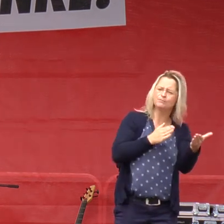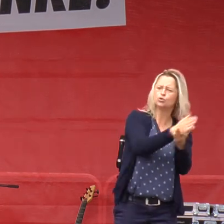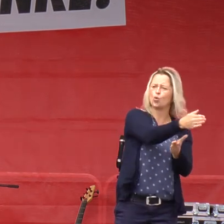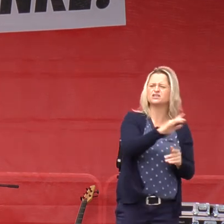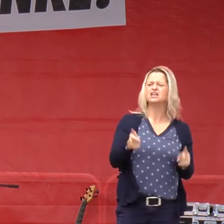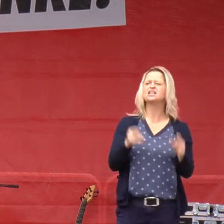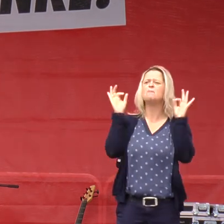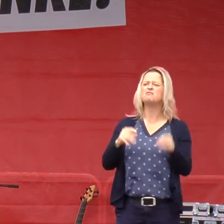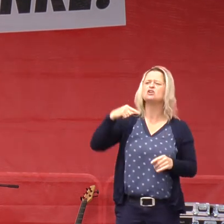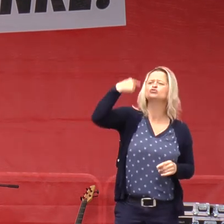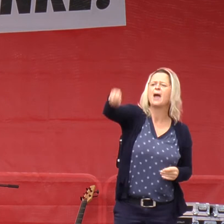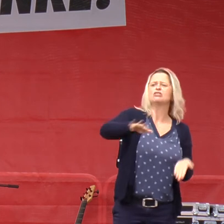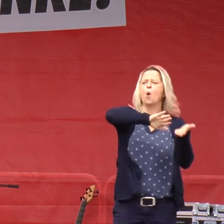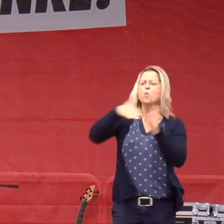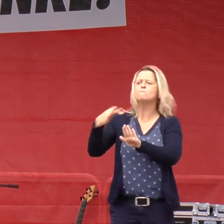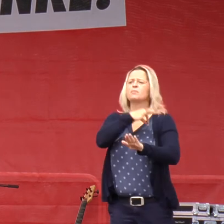auch wieder bezahlbare Mieten.